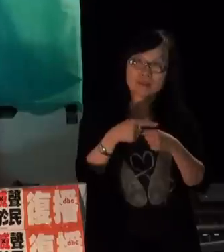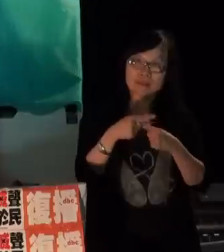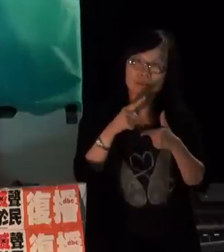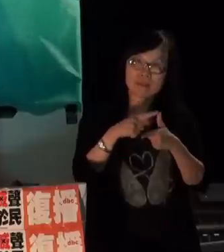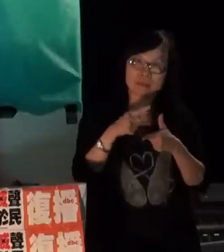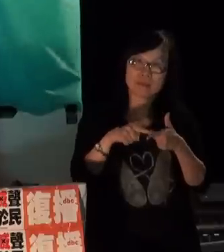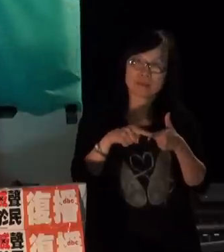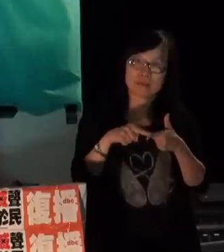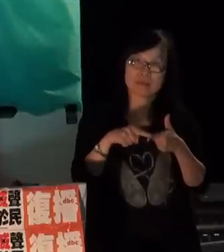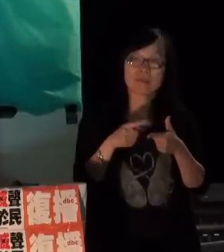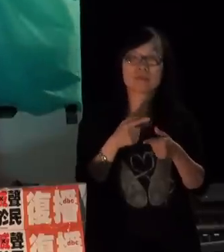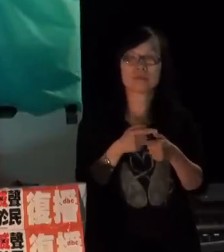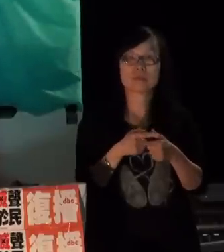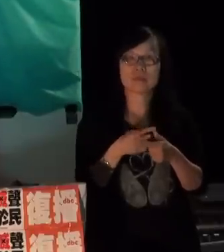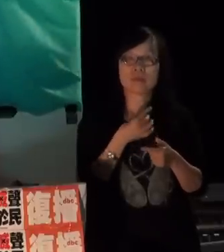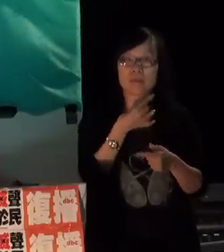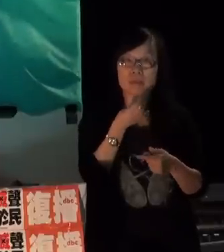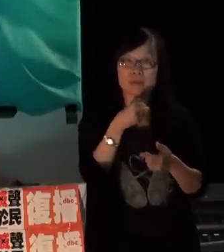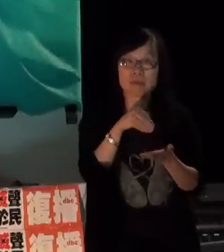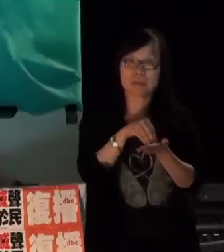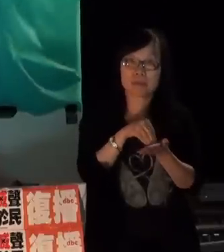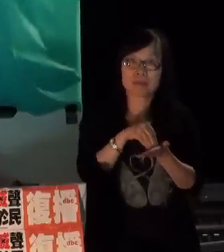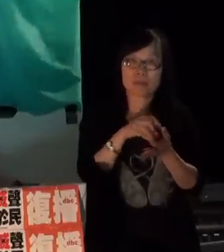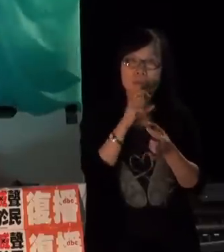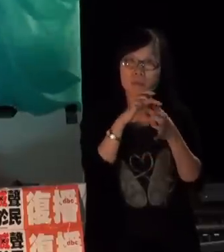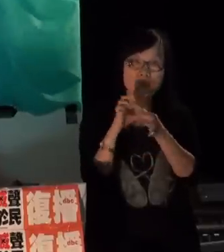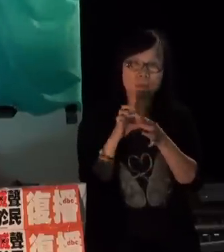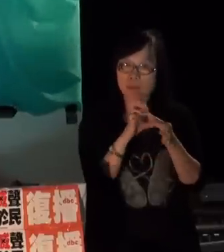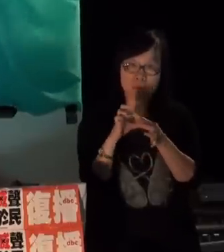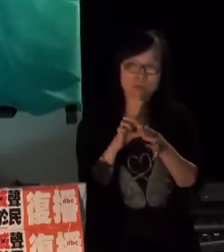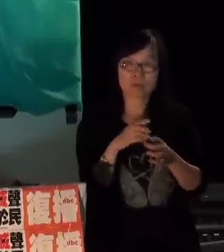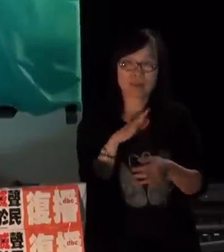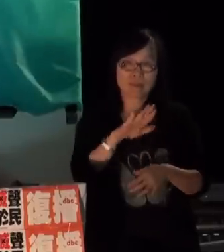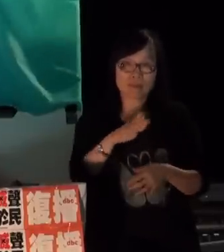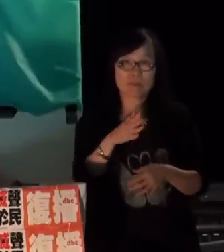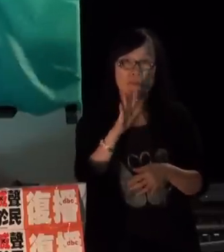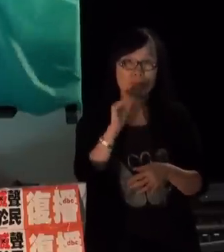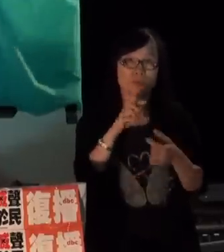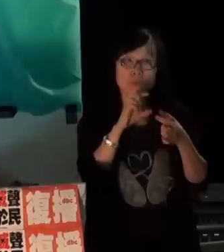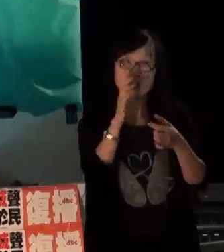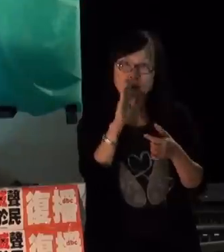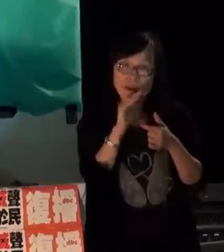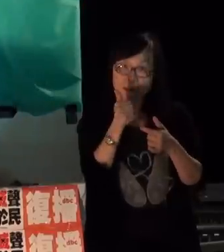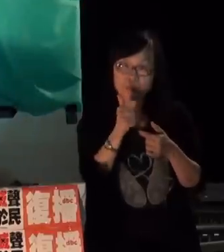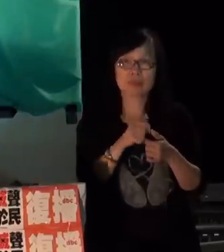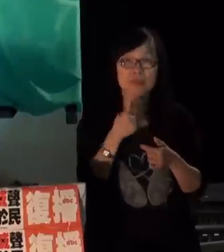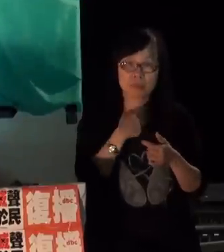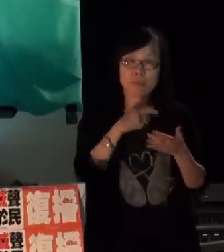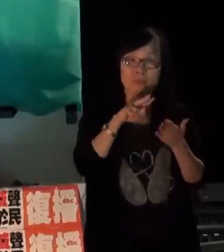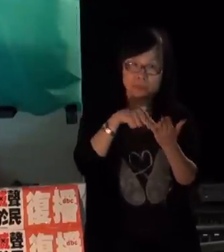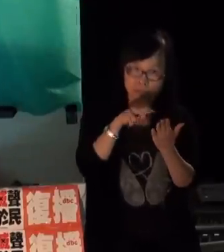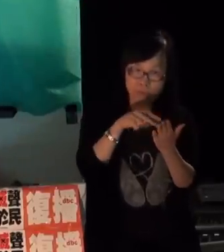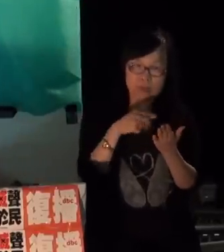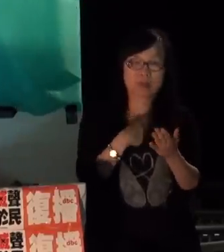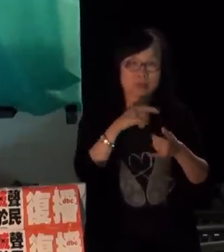餅嗰個咧，未必一定有必然關係。我算你啱。 係啊。 咁你使唔使去查一下？使